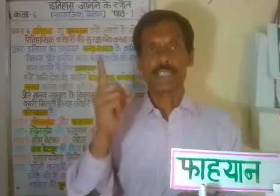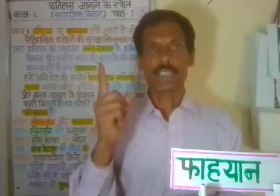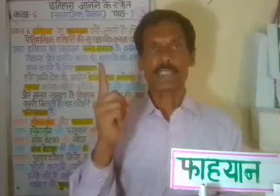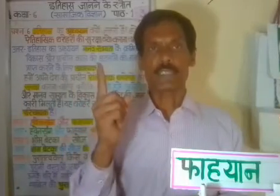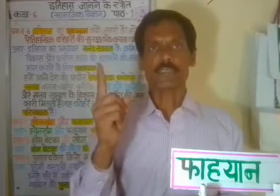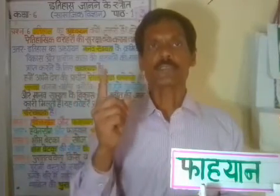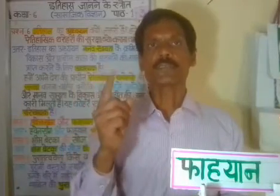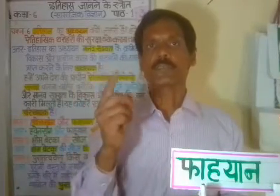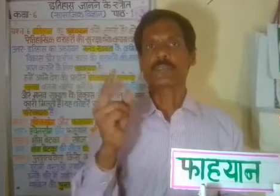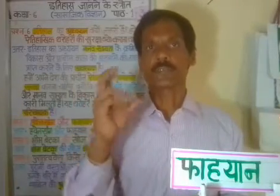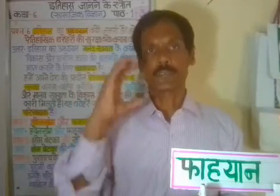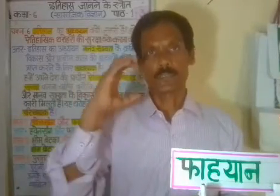एक